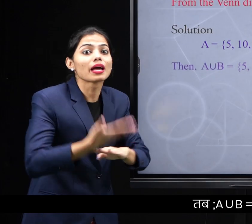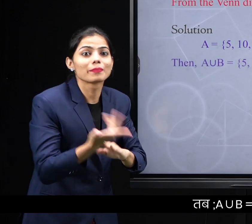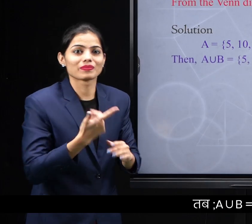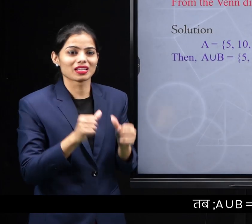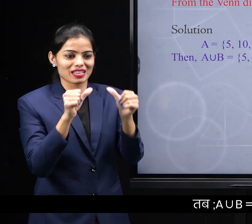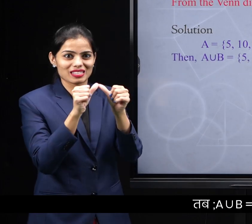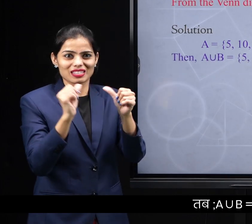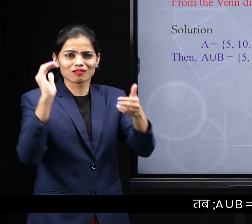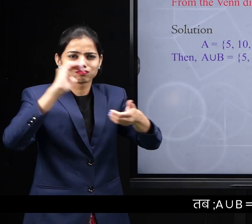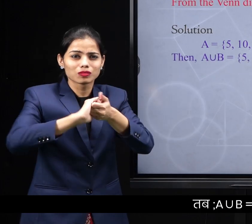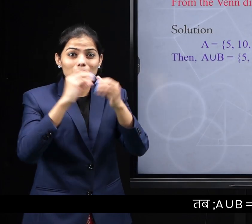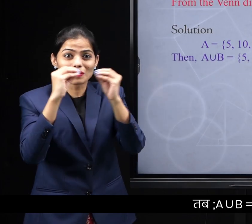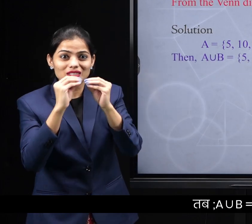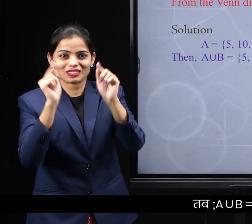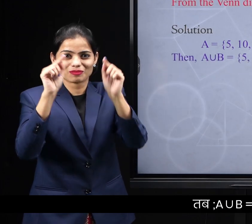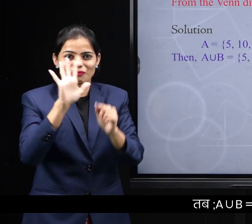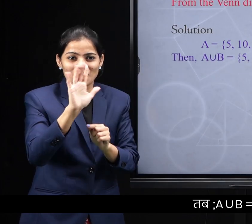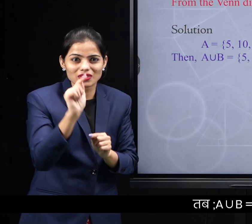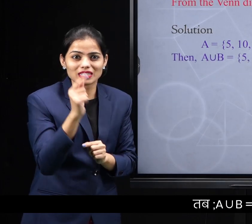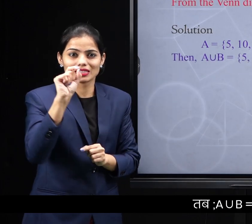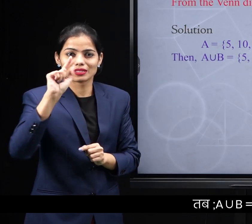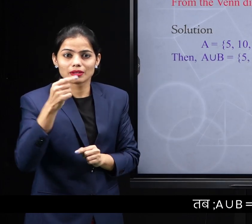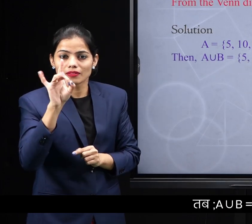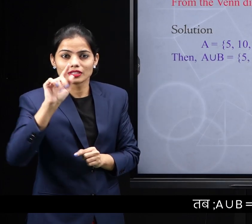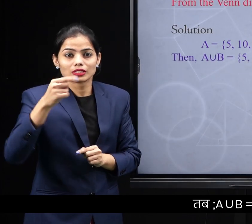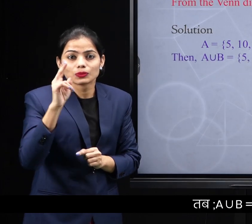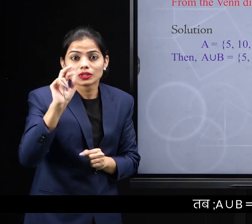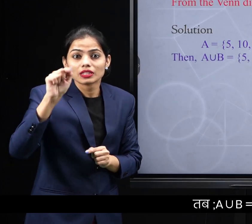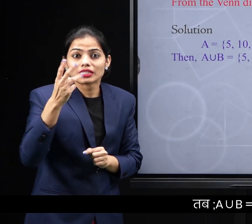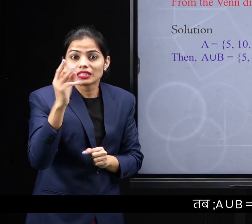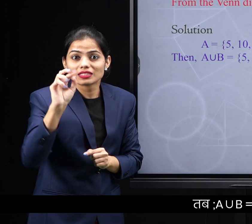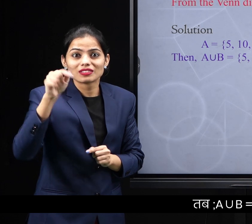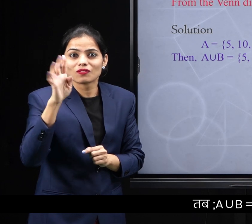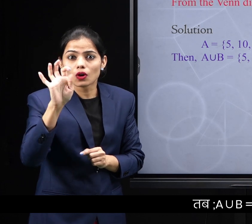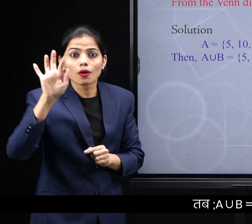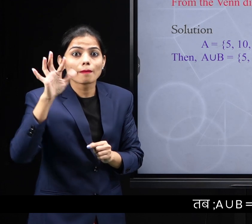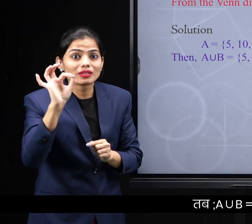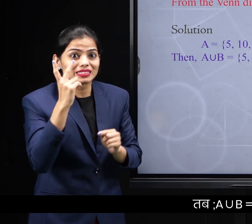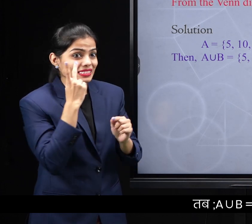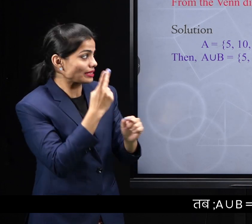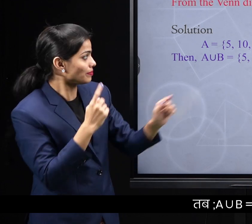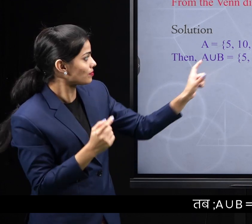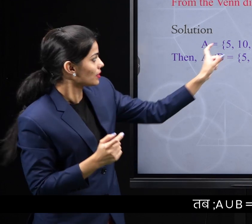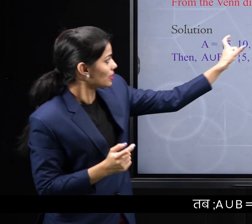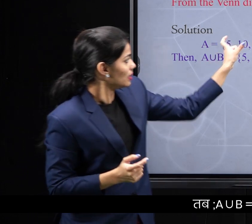A यूनियन B इज इक्वल्स टू 5, 10, 15, 20, 30, 40, 50 होगा।